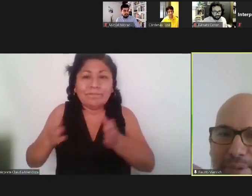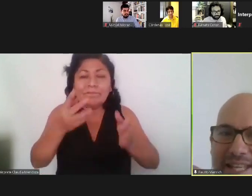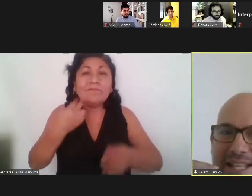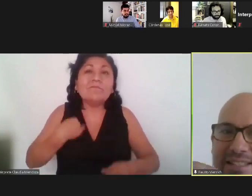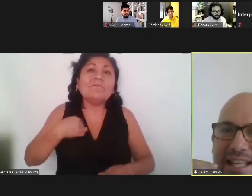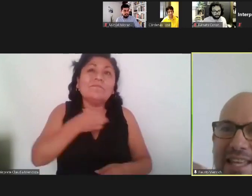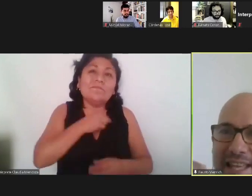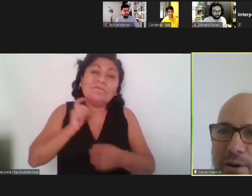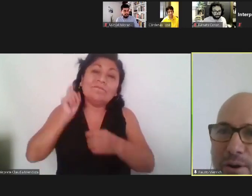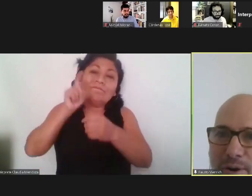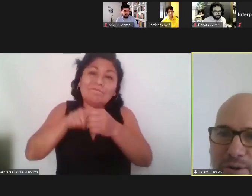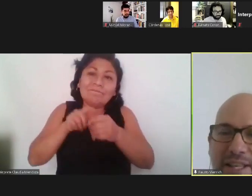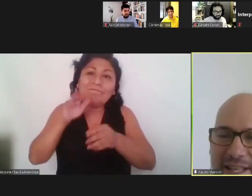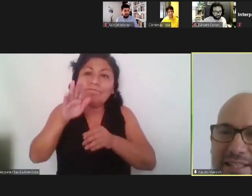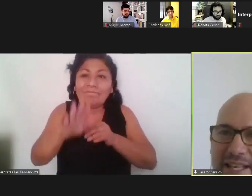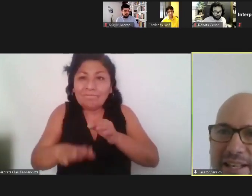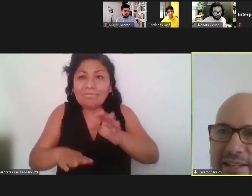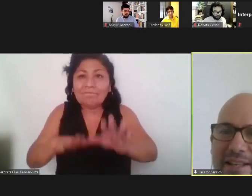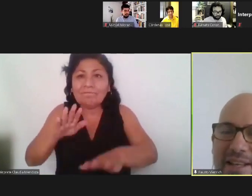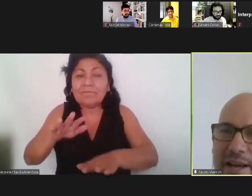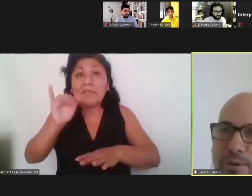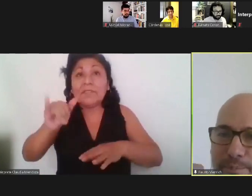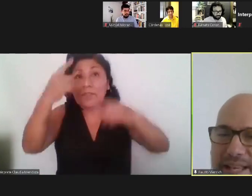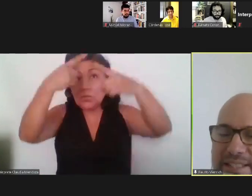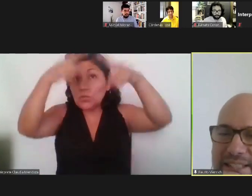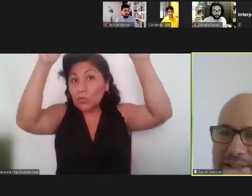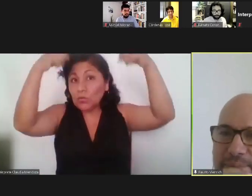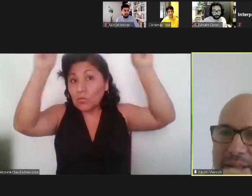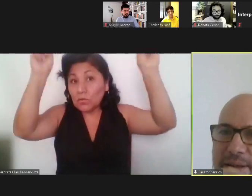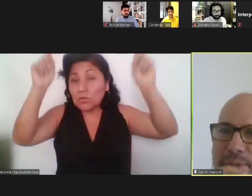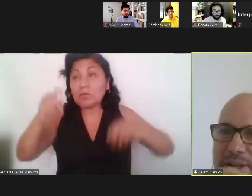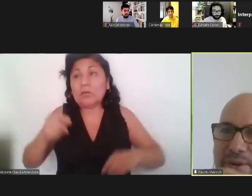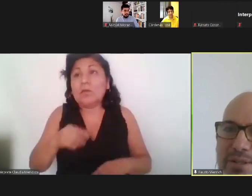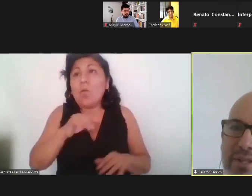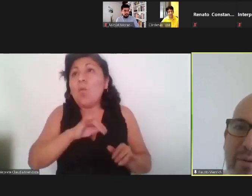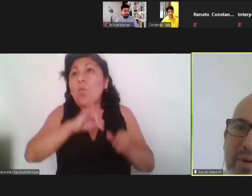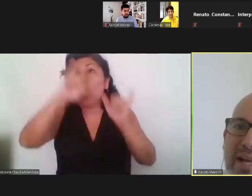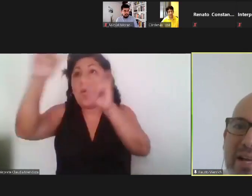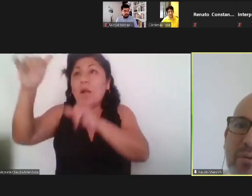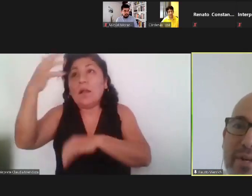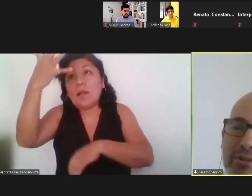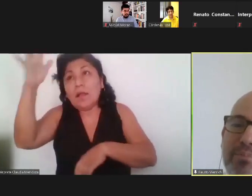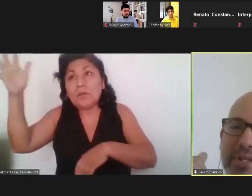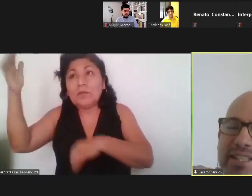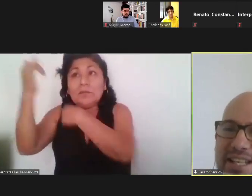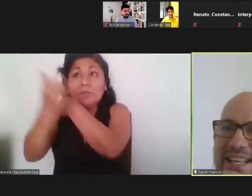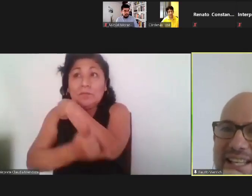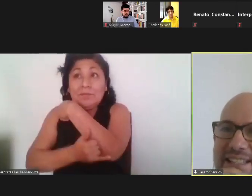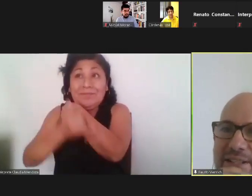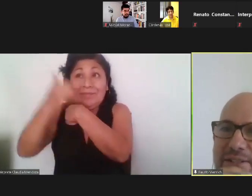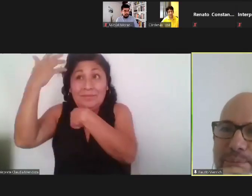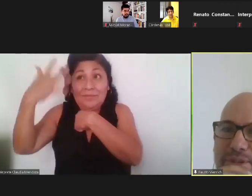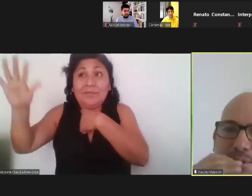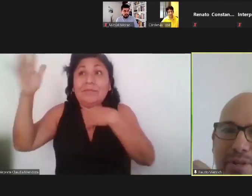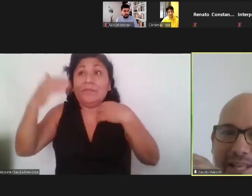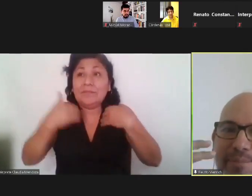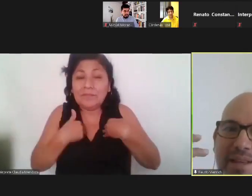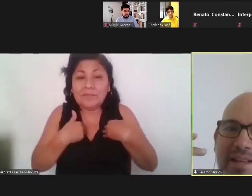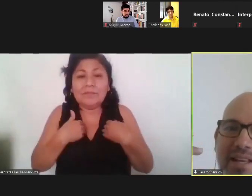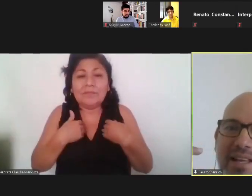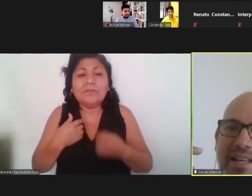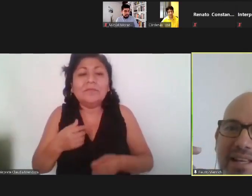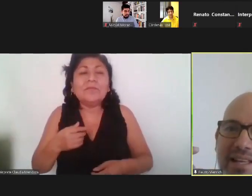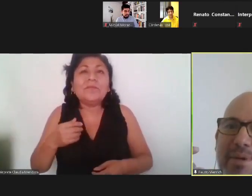a la experiencia y allá los logros que ya tienen algunos países, pero creo que es un reto interesante, ¿no? Estamos seguros